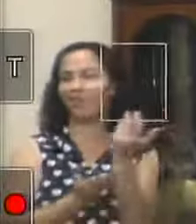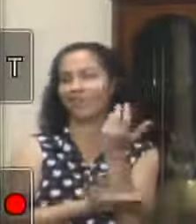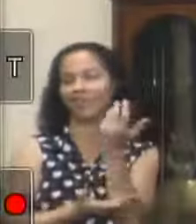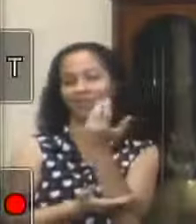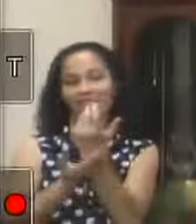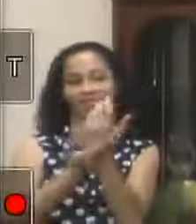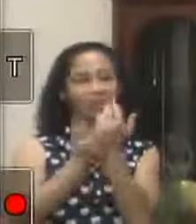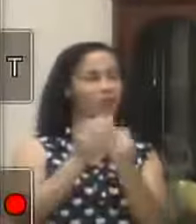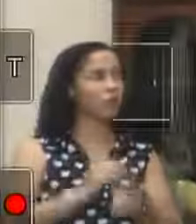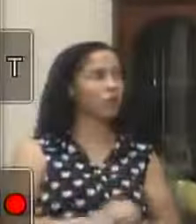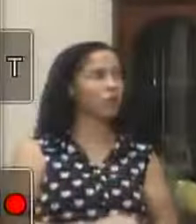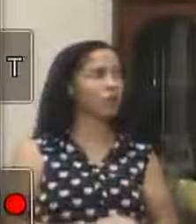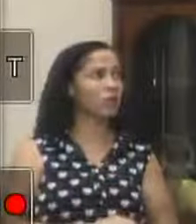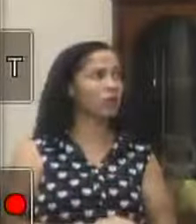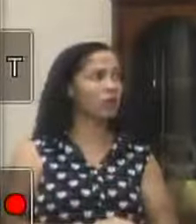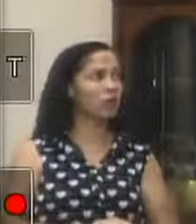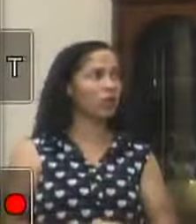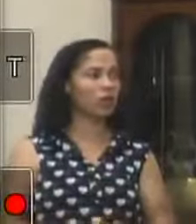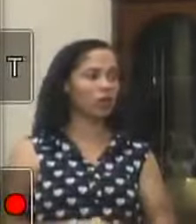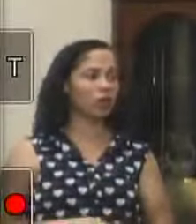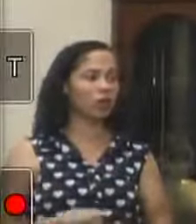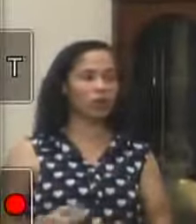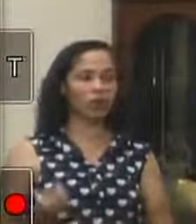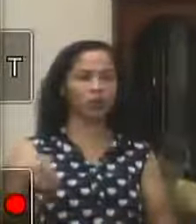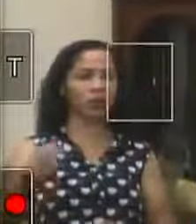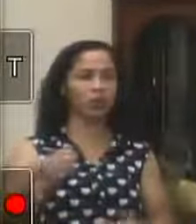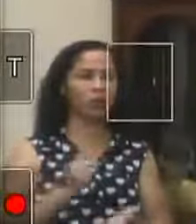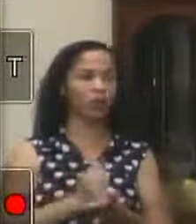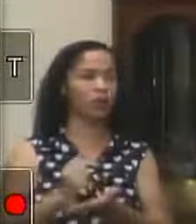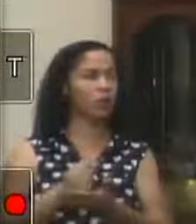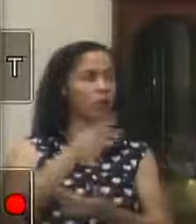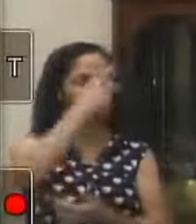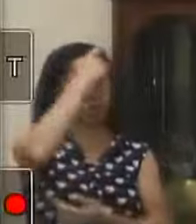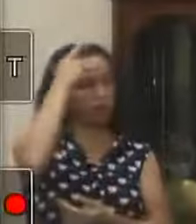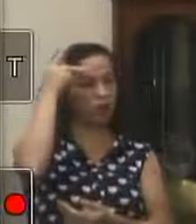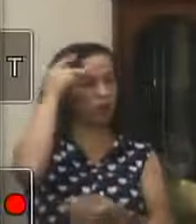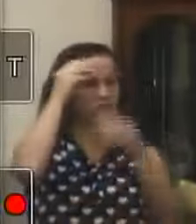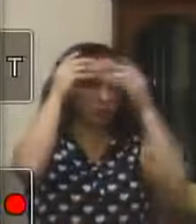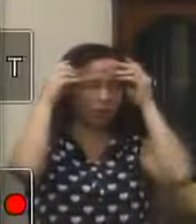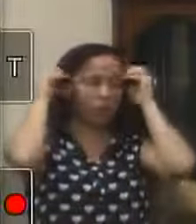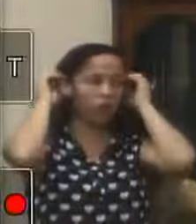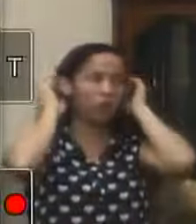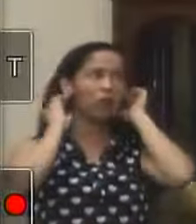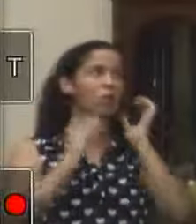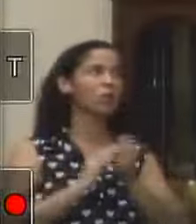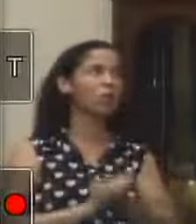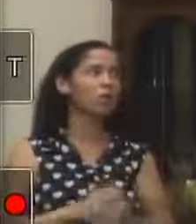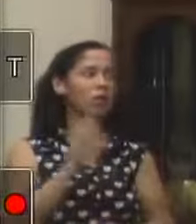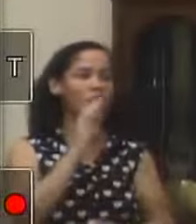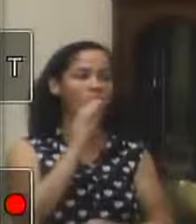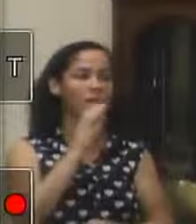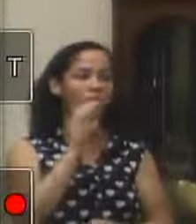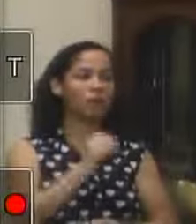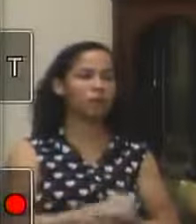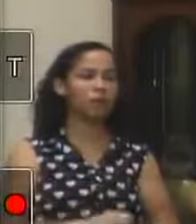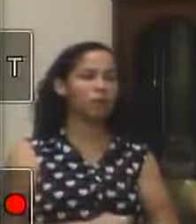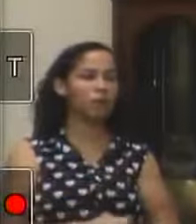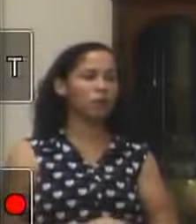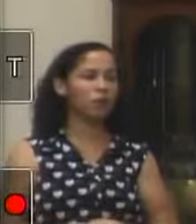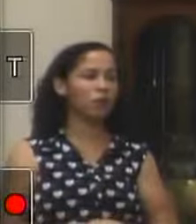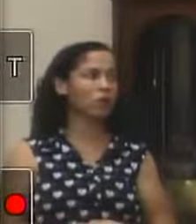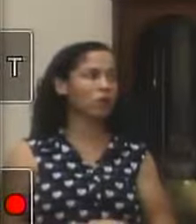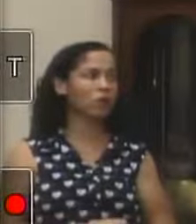a Câmara vai ter que passar uma quantia para contratações de pessoas, né, imediatamente. Eu acredito